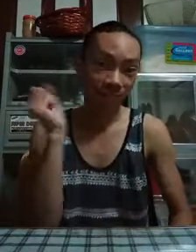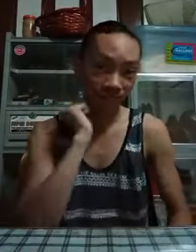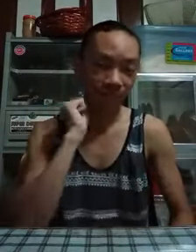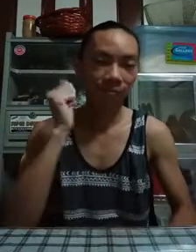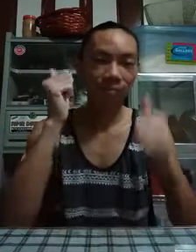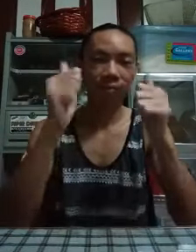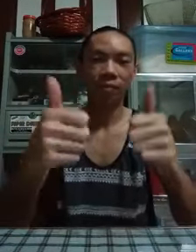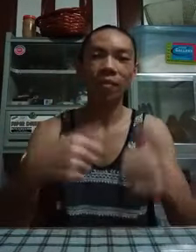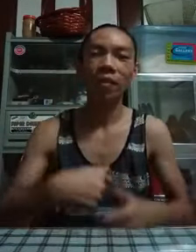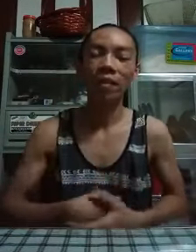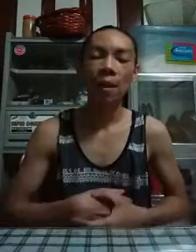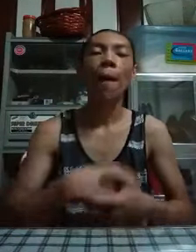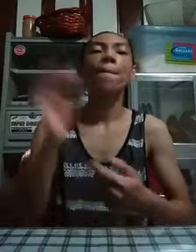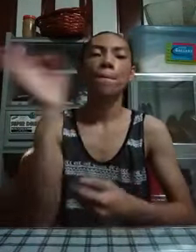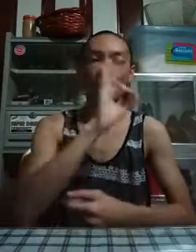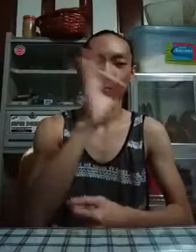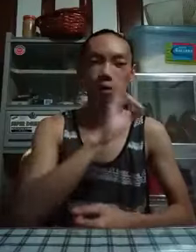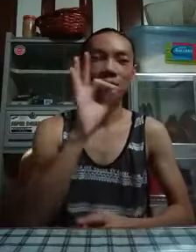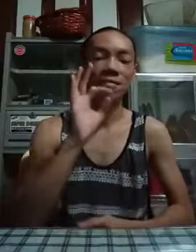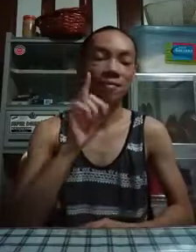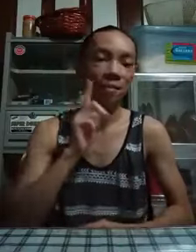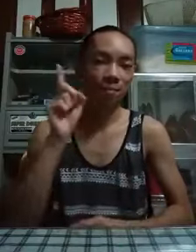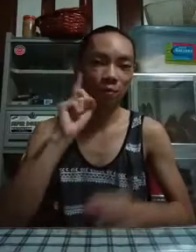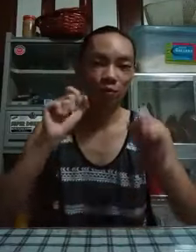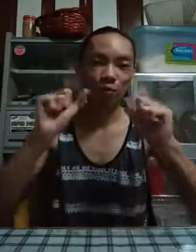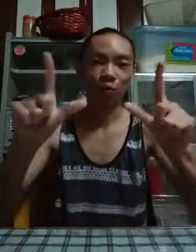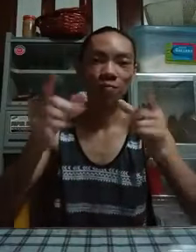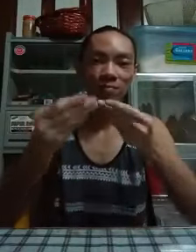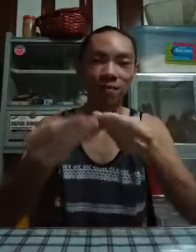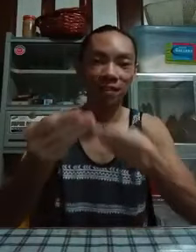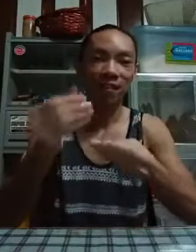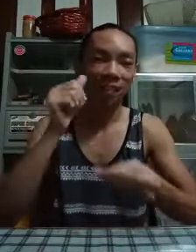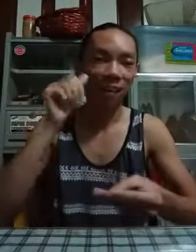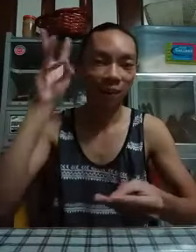Hindi kayo ba? Sino ko lang dito sa dino? Wala ka rin po ang sinabi sa bako.